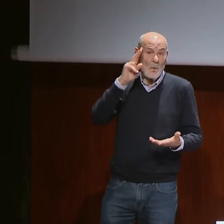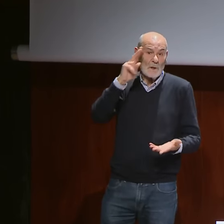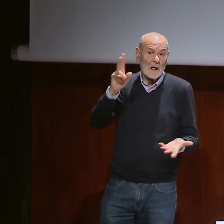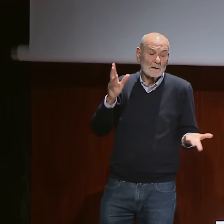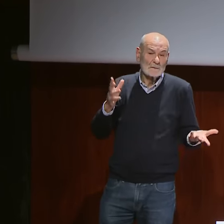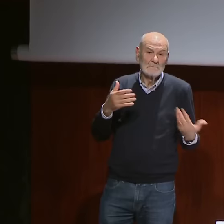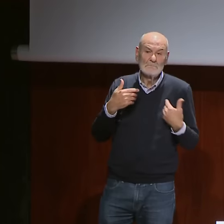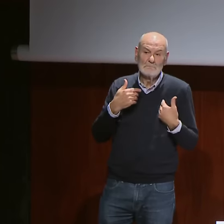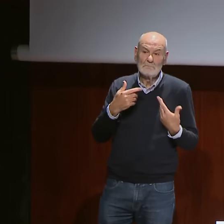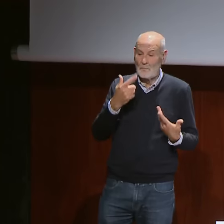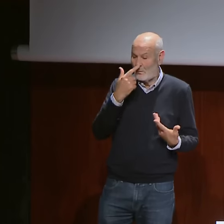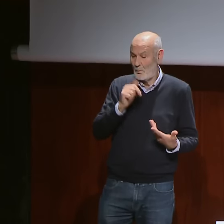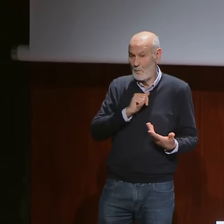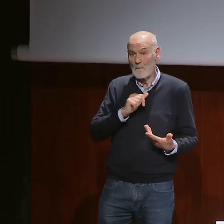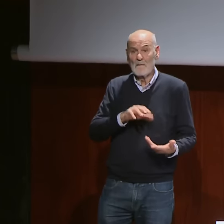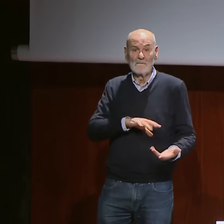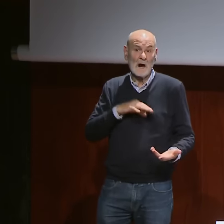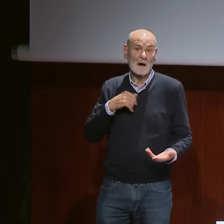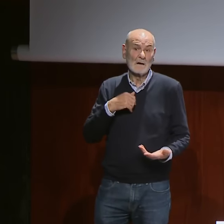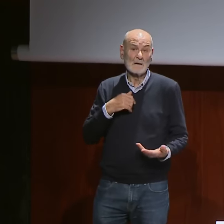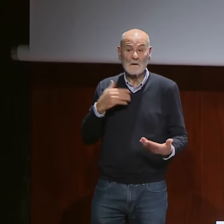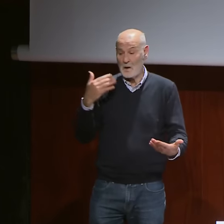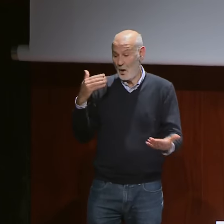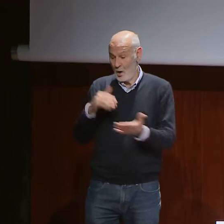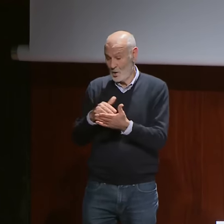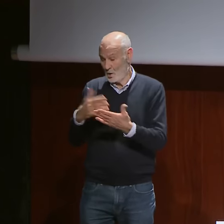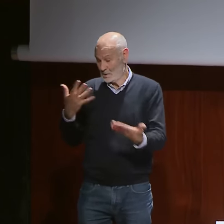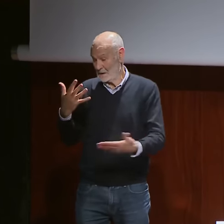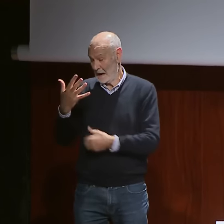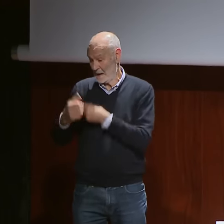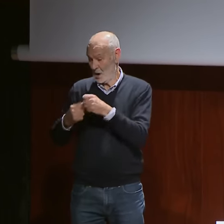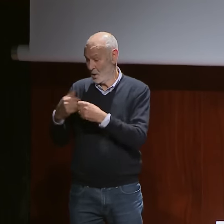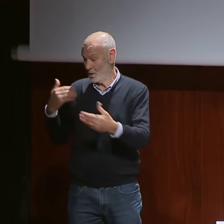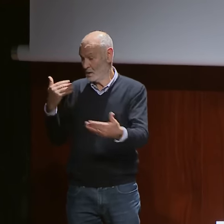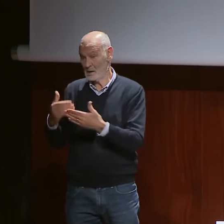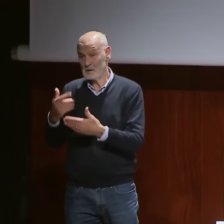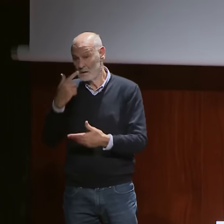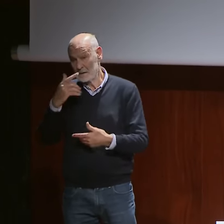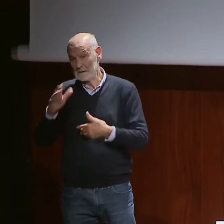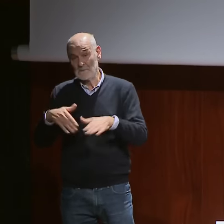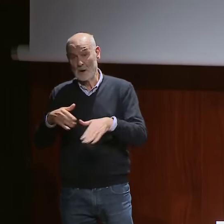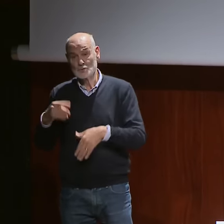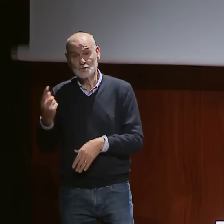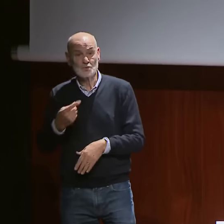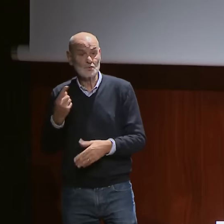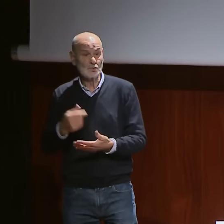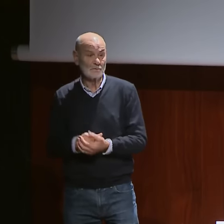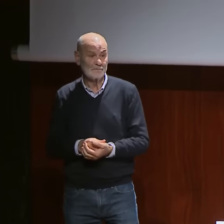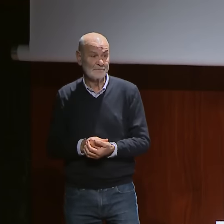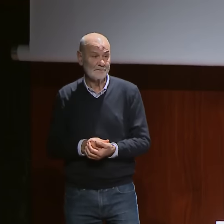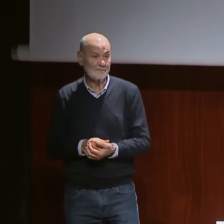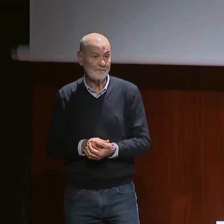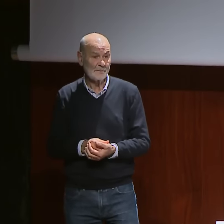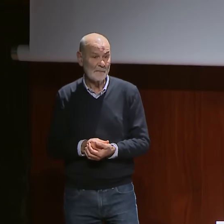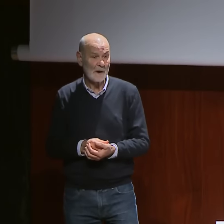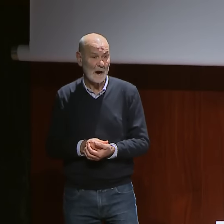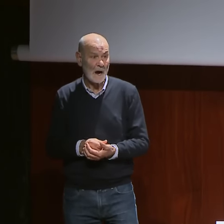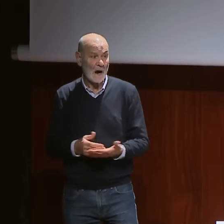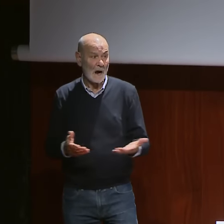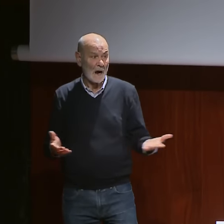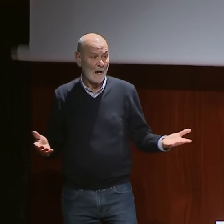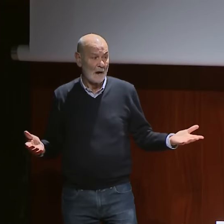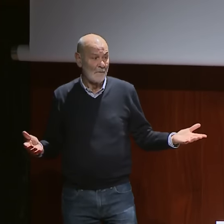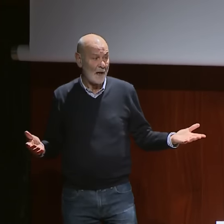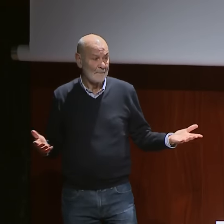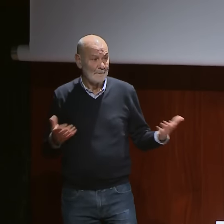je vois les retours qui me sont faits et j'en retire une certaine fierté. Ça fait 5 ans maintenant et c'est un livre